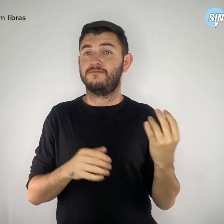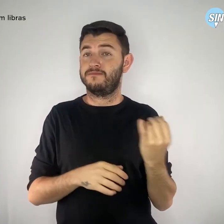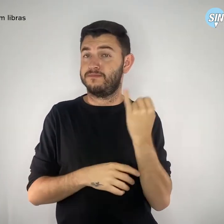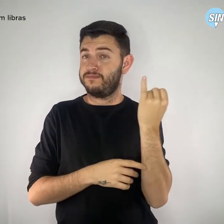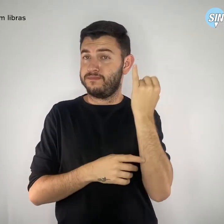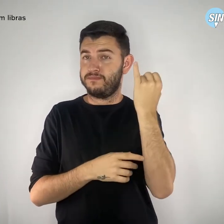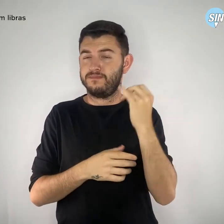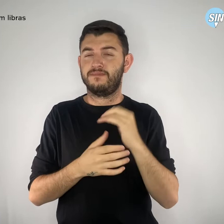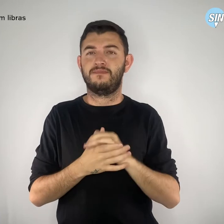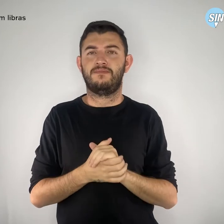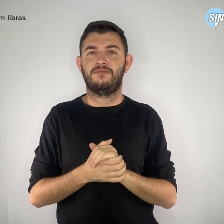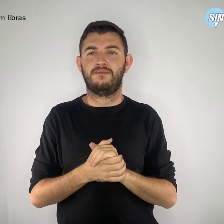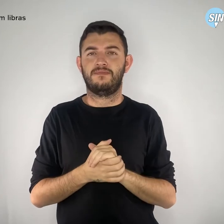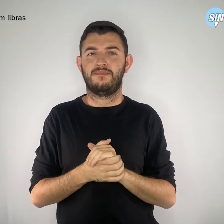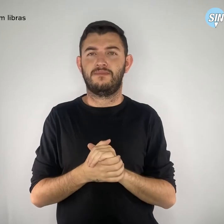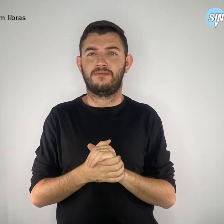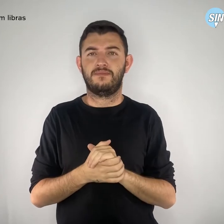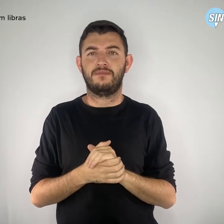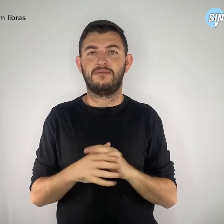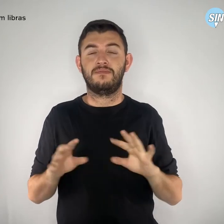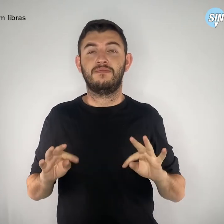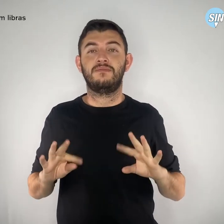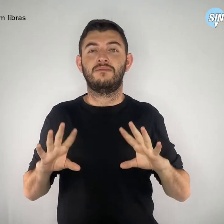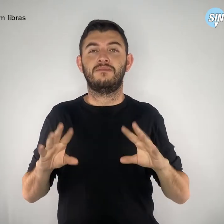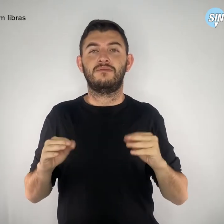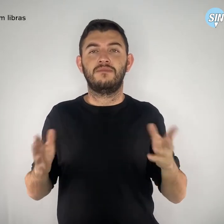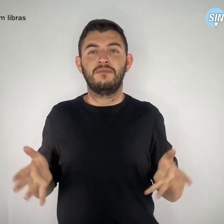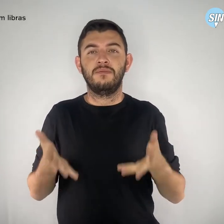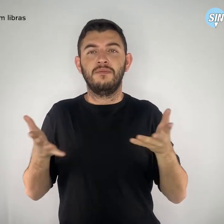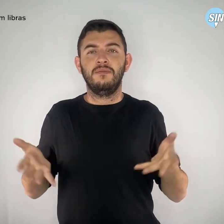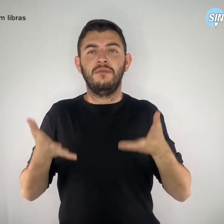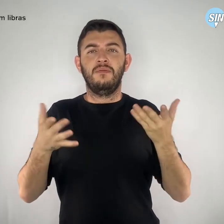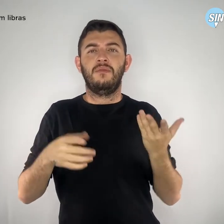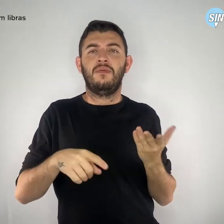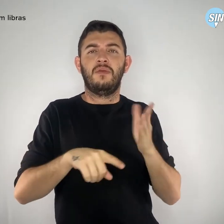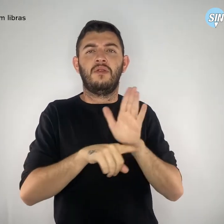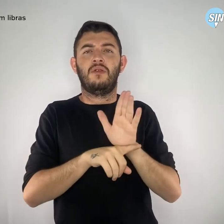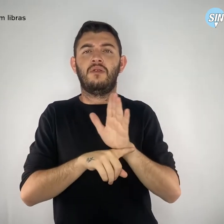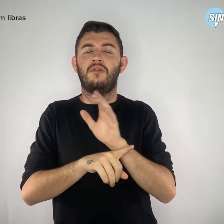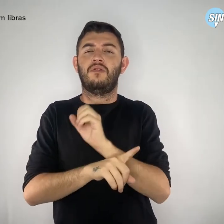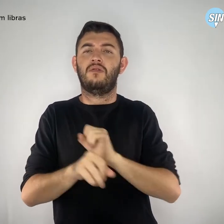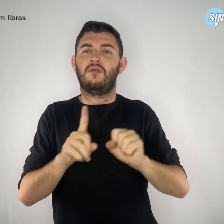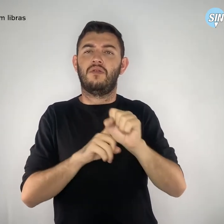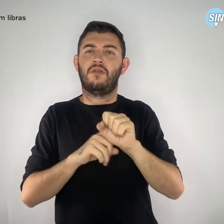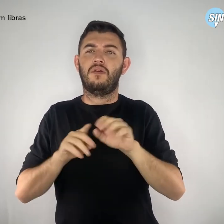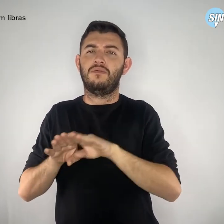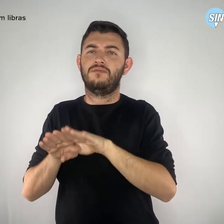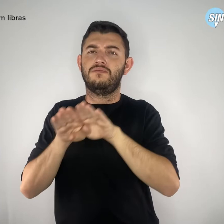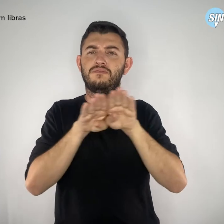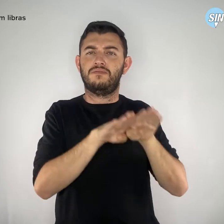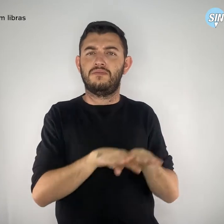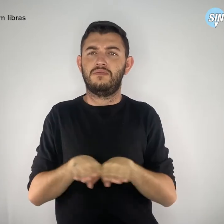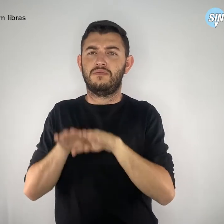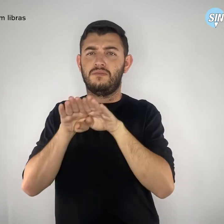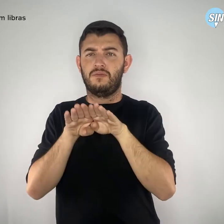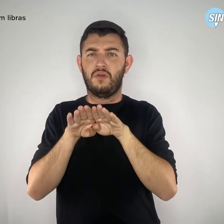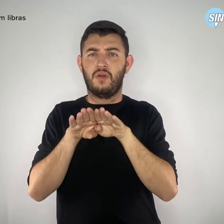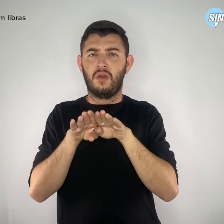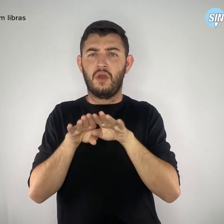Tudo para promover uma sociedade mais igualitária. Cota não é esmola.